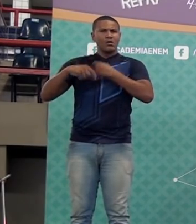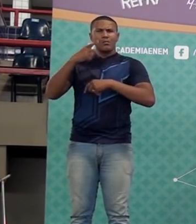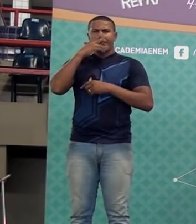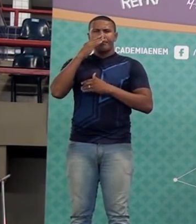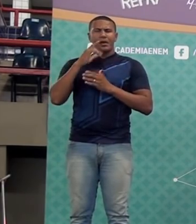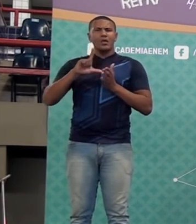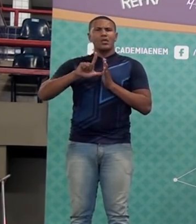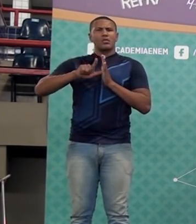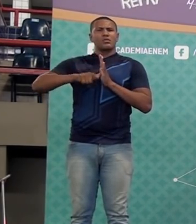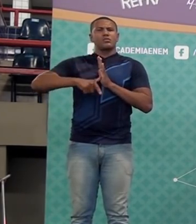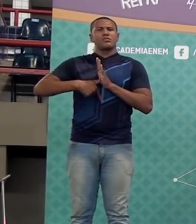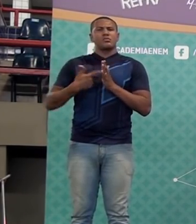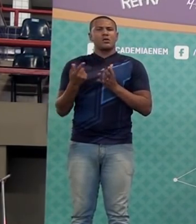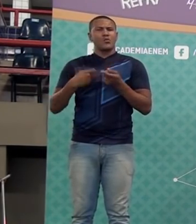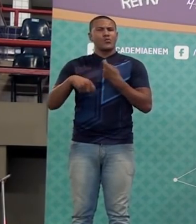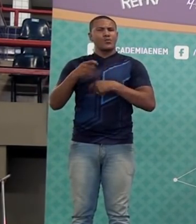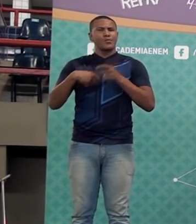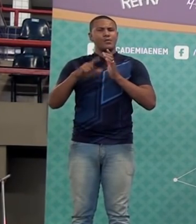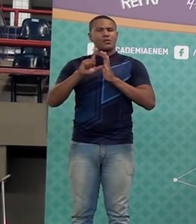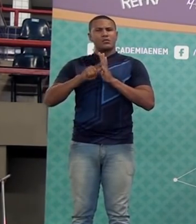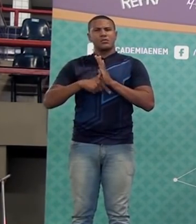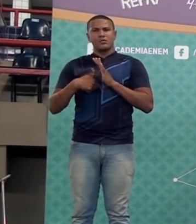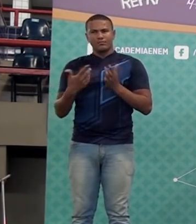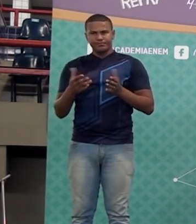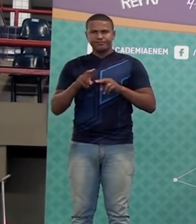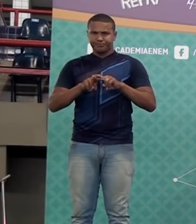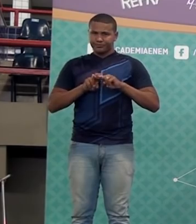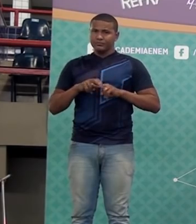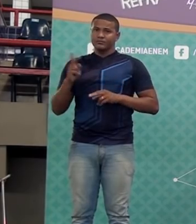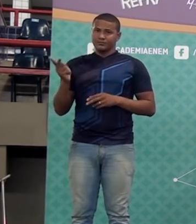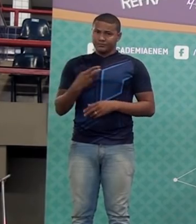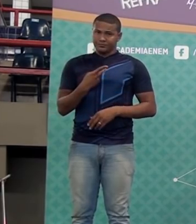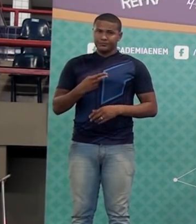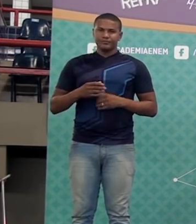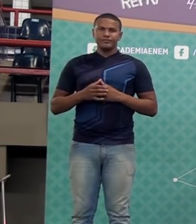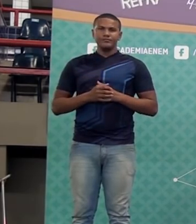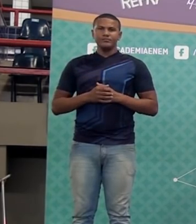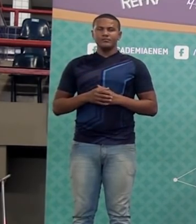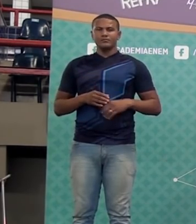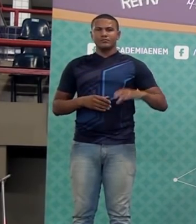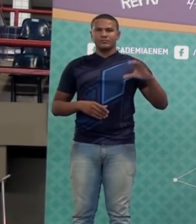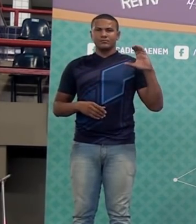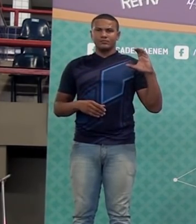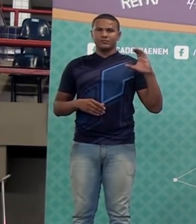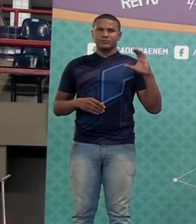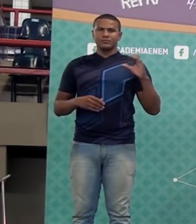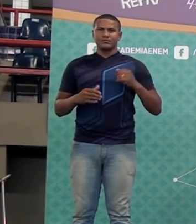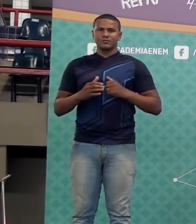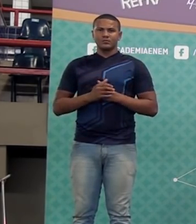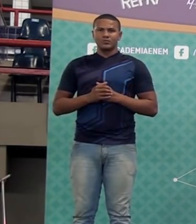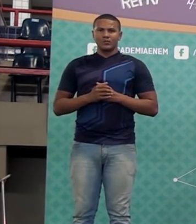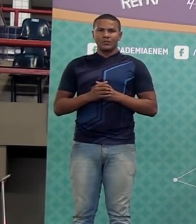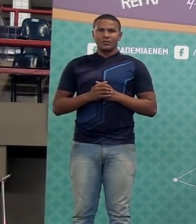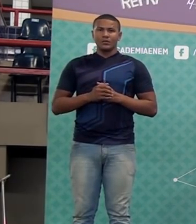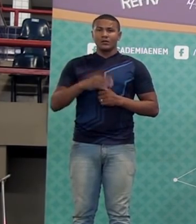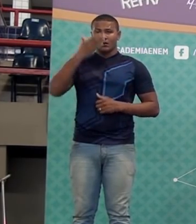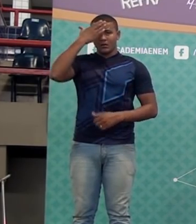Rússia, né? Então por isso está errado, tá certo? Não é como o Marx previra. Item C, a Revolução